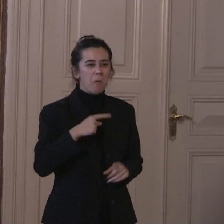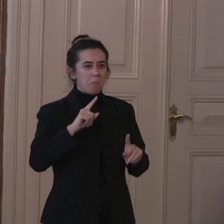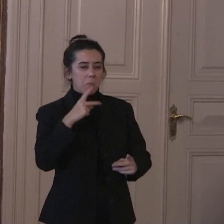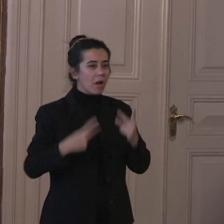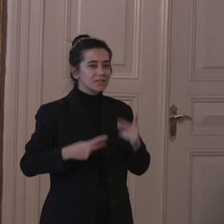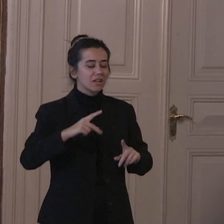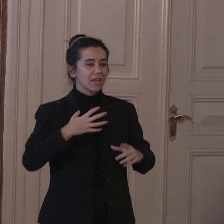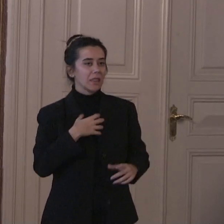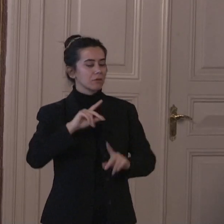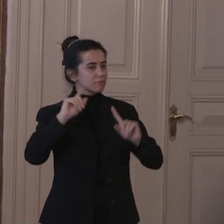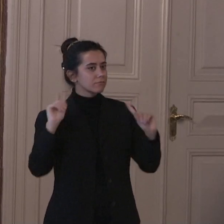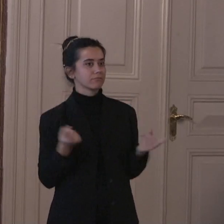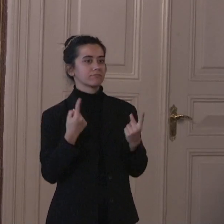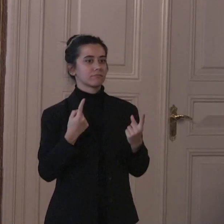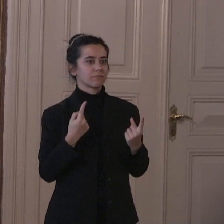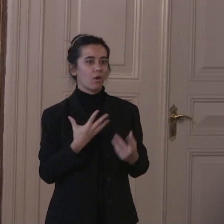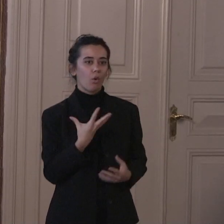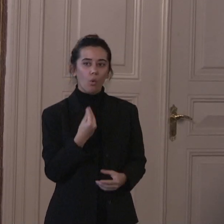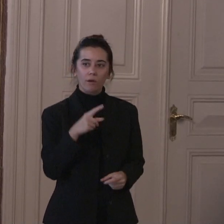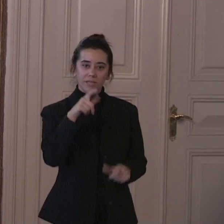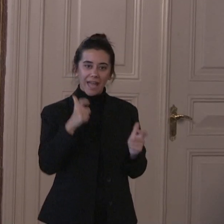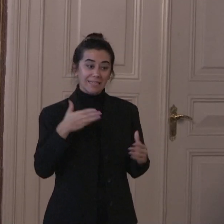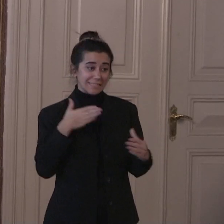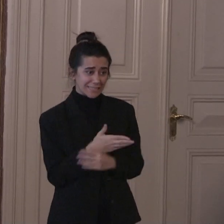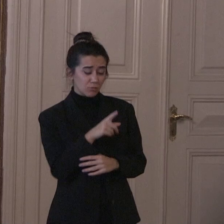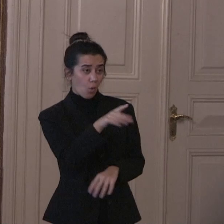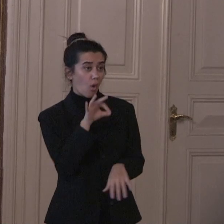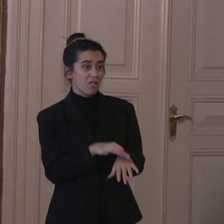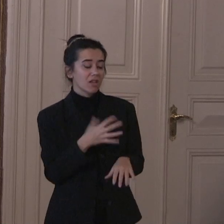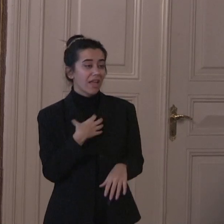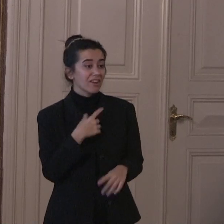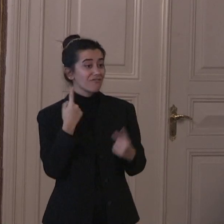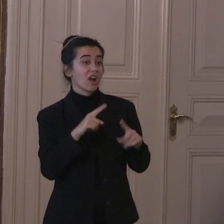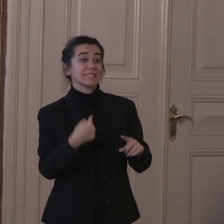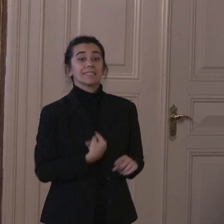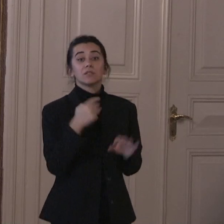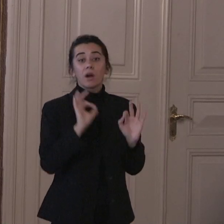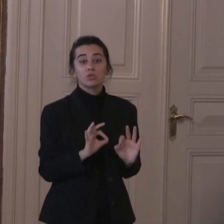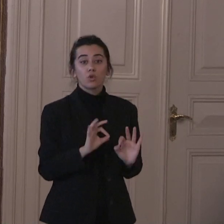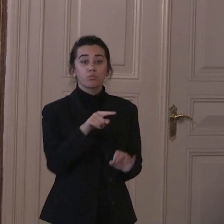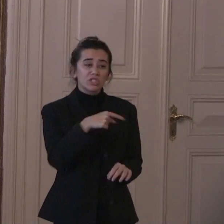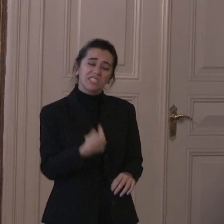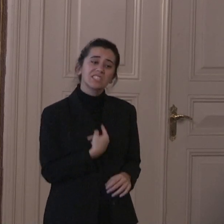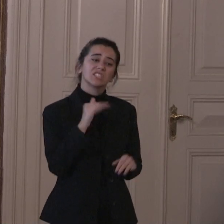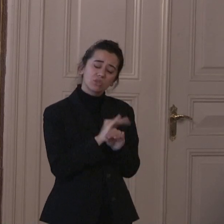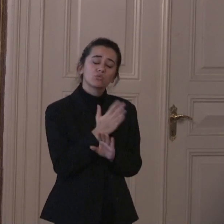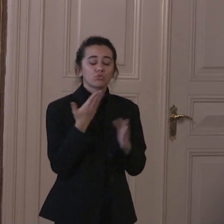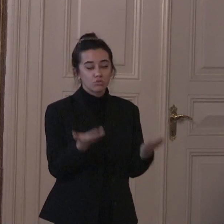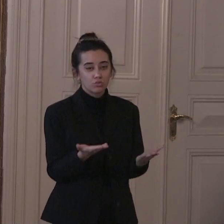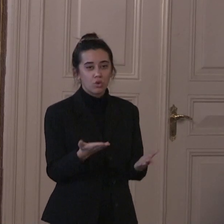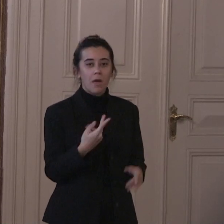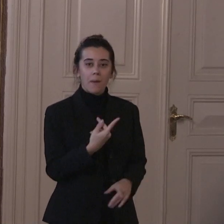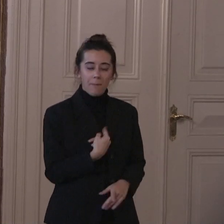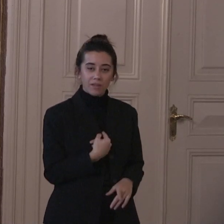hissettiğim yerlere girdiğimde, çünkü ister istemez bir noktada kendinizi farklı hissediyorsunuz ve bu hissi yaşıyorsunuz. Ben